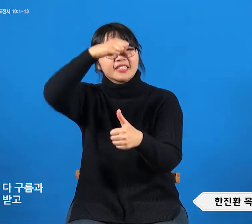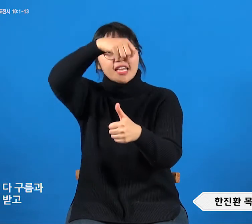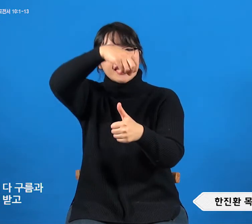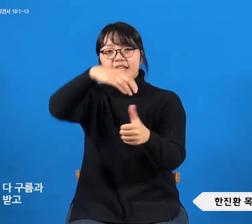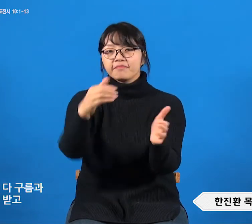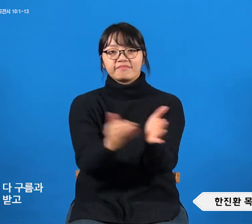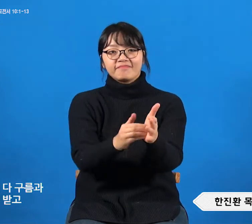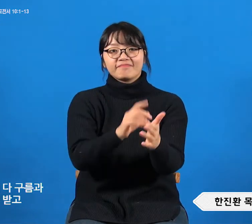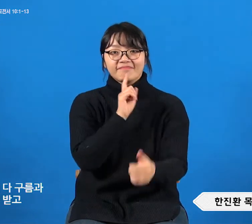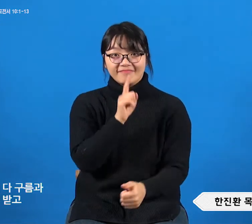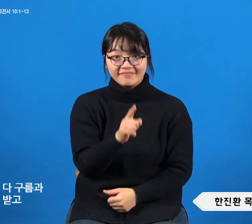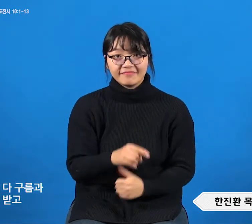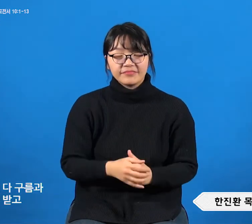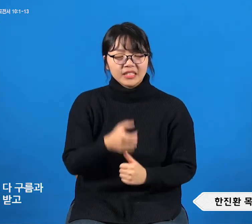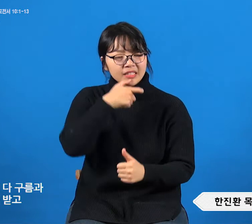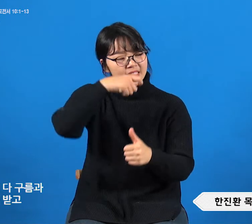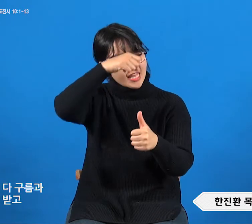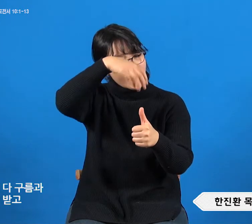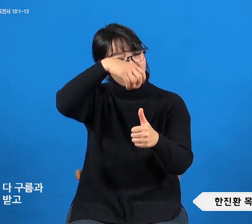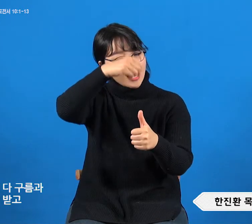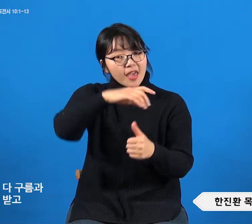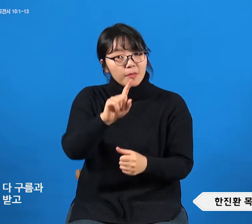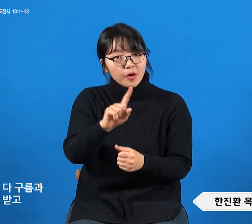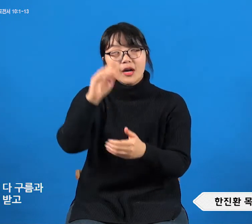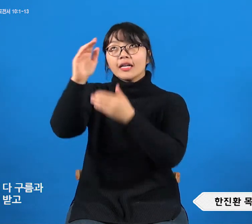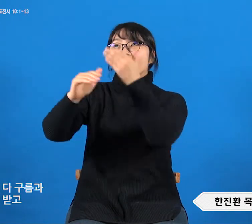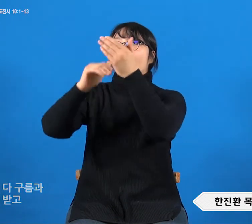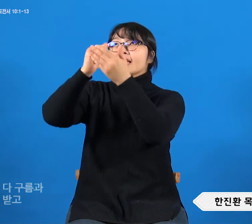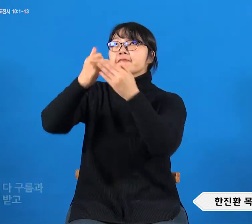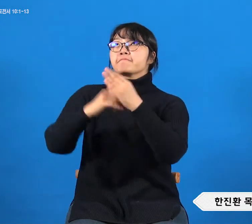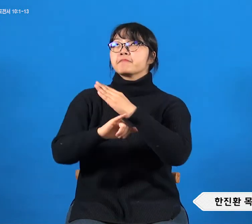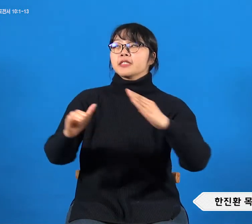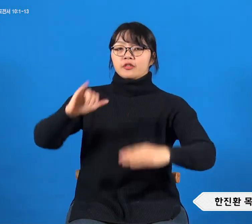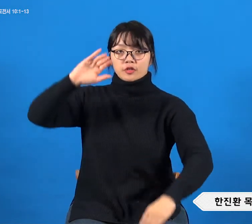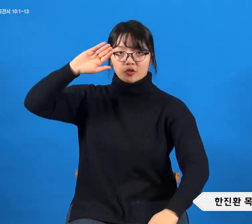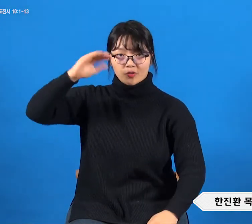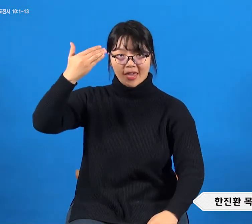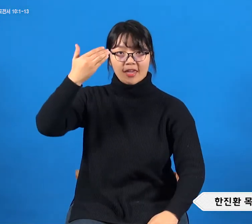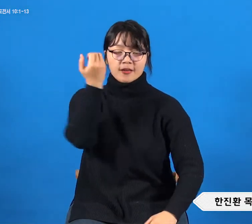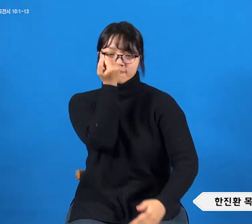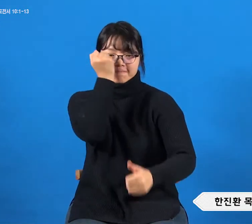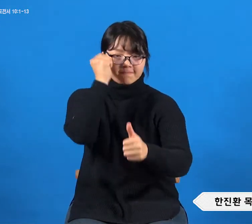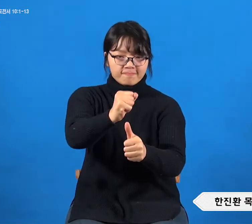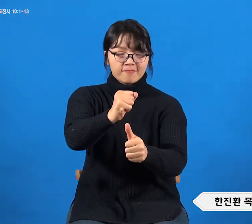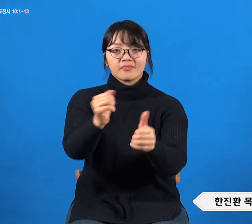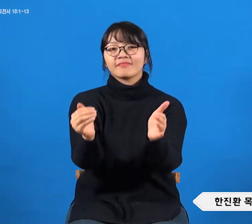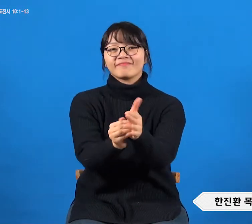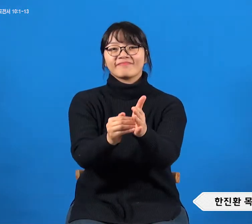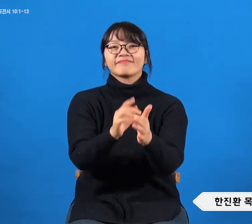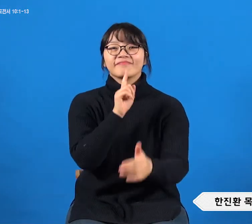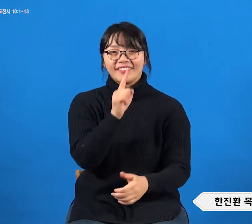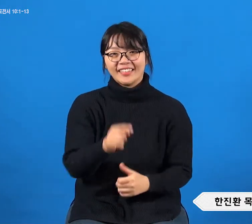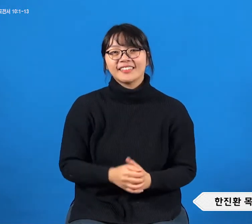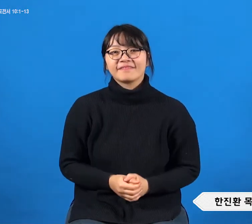세례는 우리가 하나님의 백성 되었다는 것을 하나님께서 인을 쳐주시는 것이죠.